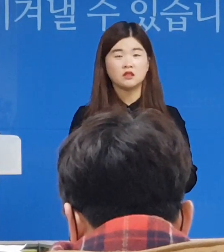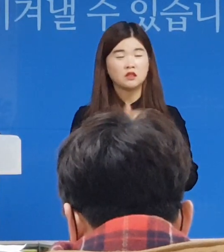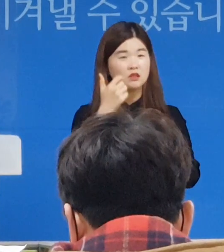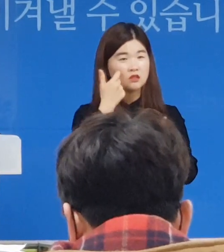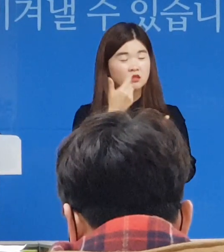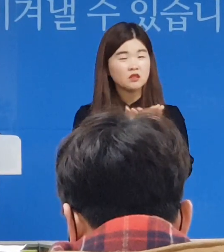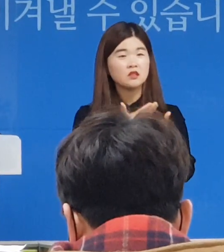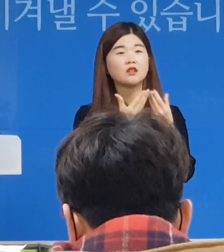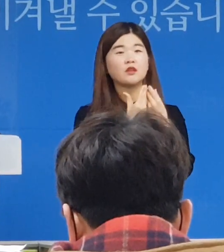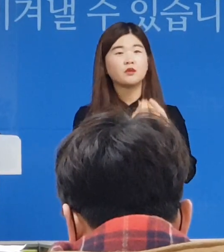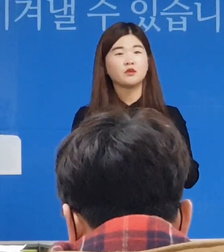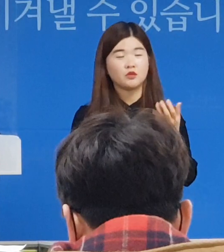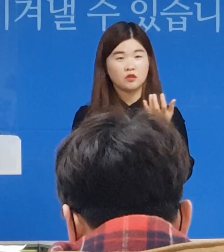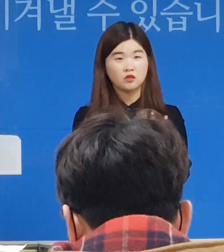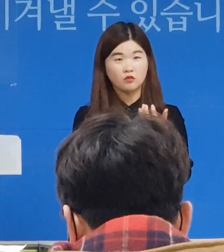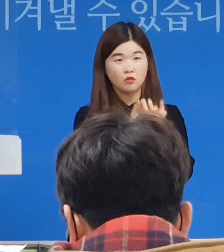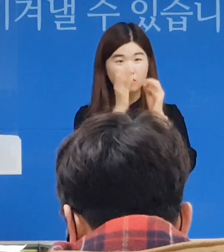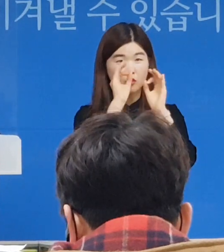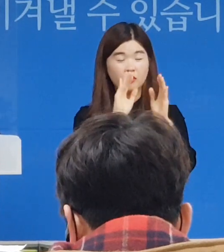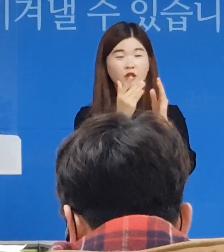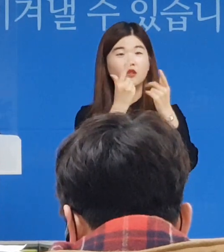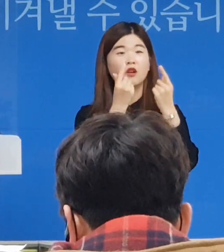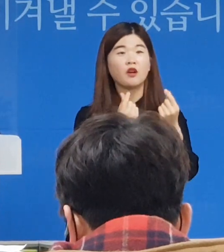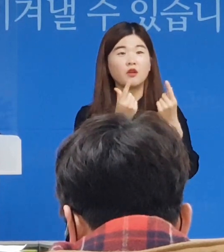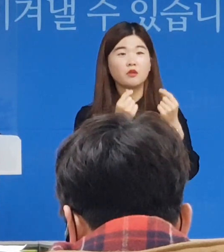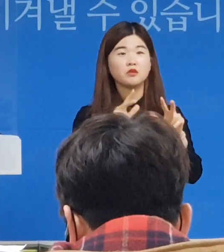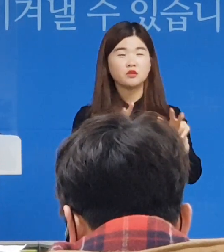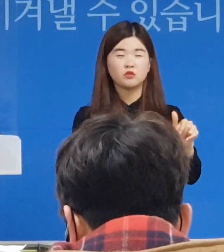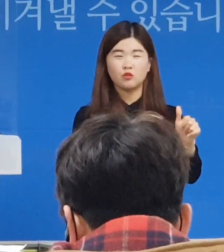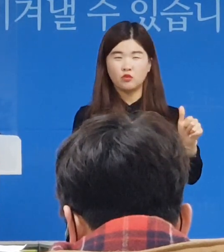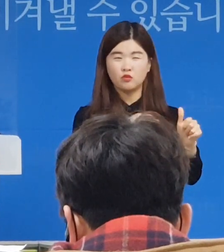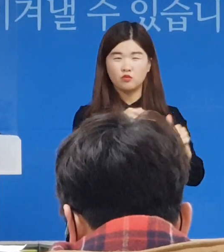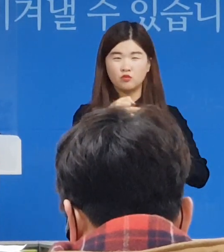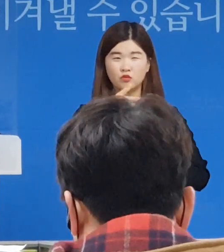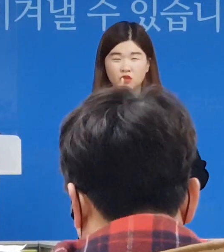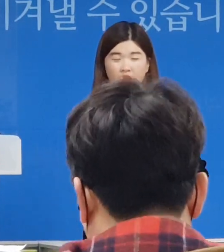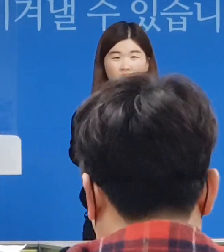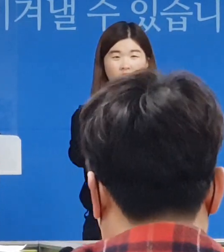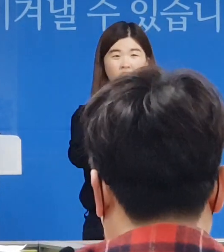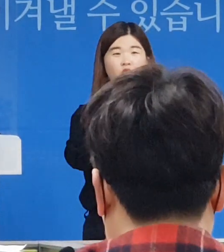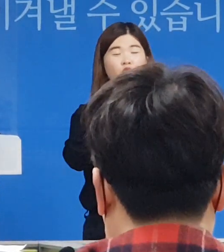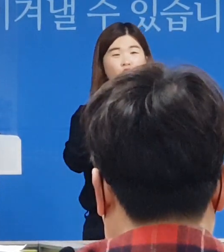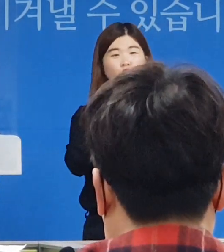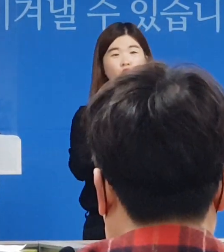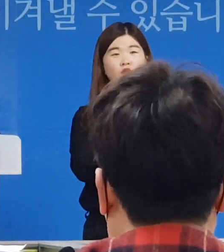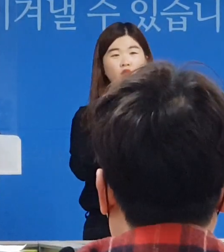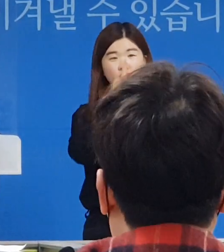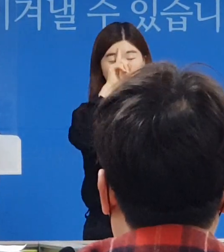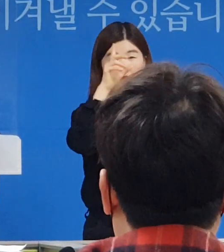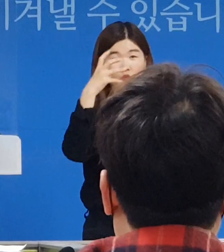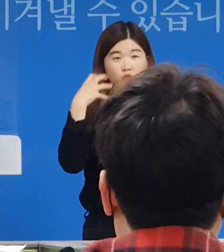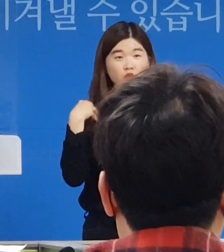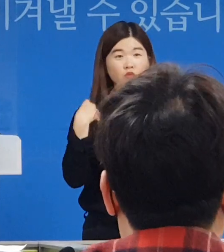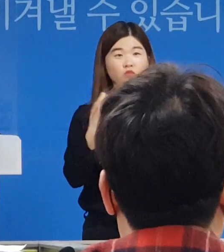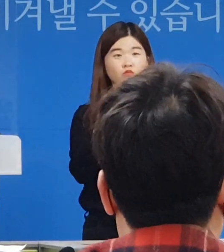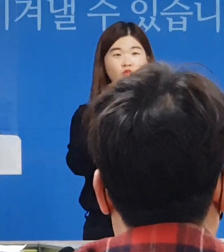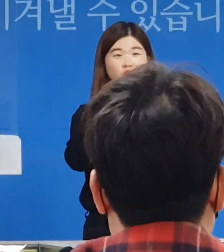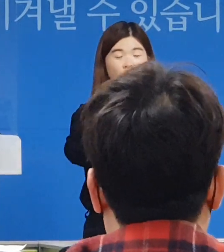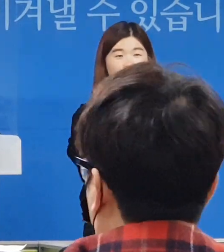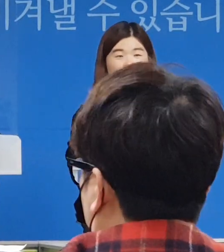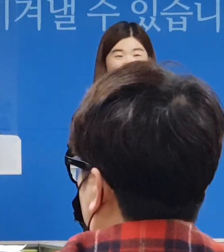첨부했습니다. 그리고 제주도는 이번 고교무상 교육 논란과 관련해서 그 정부가 무상교육 법제를